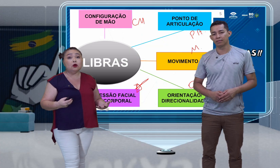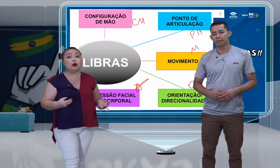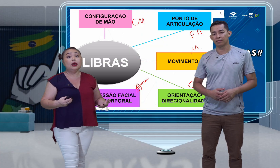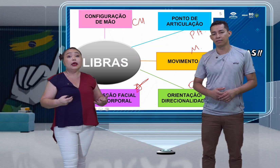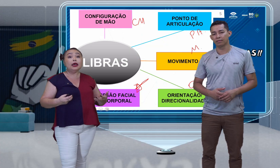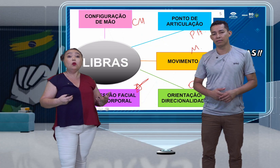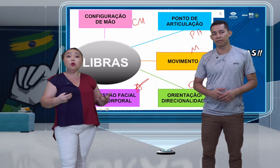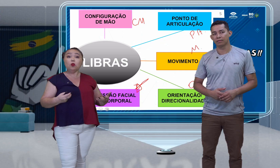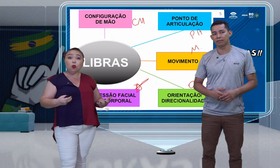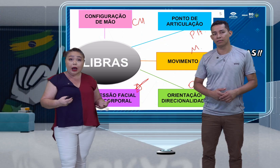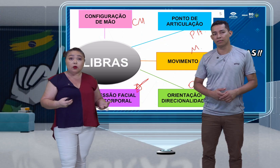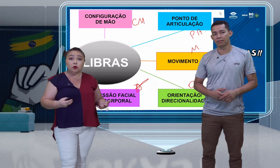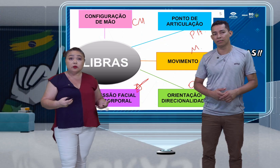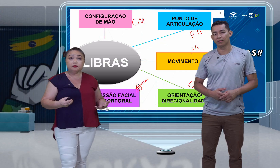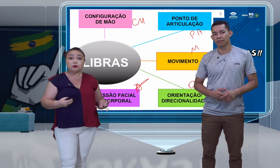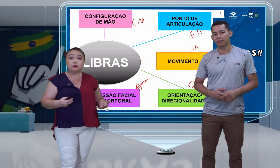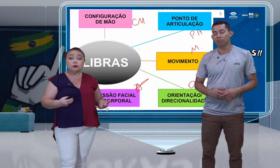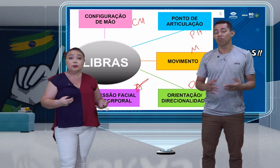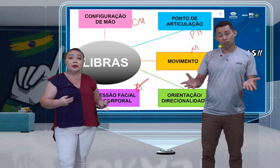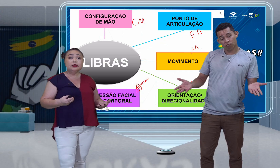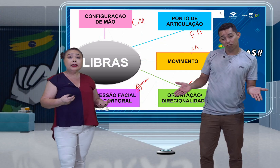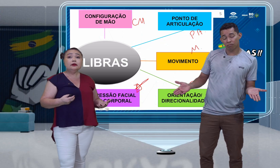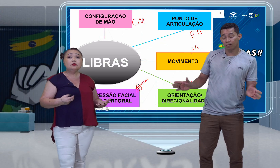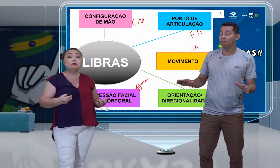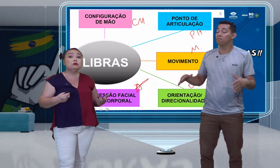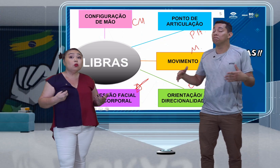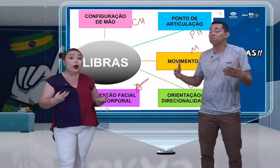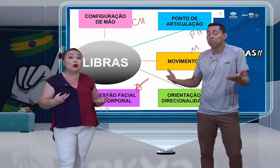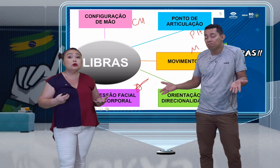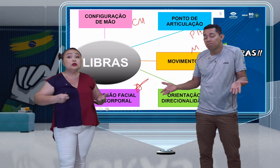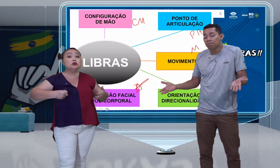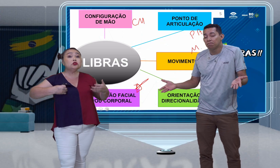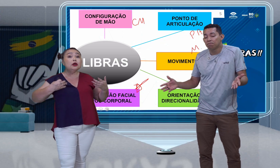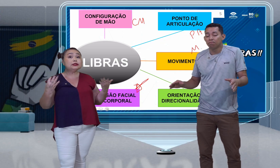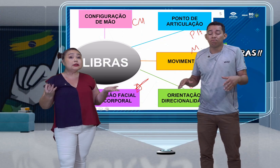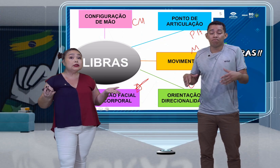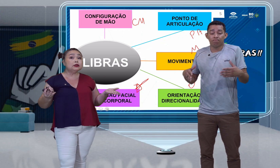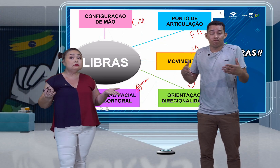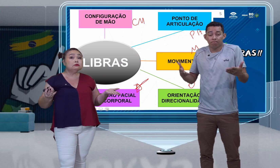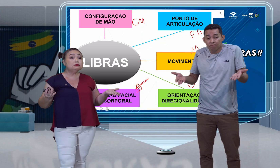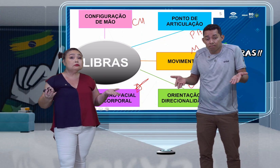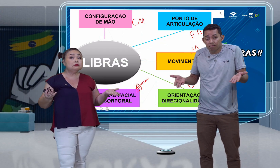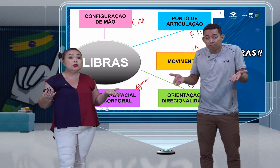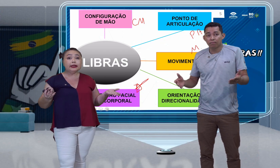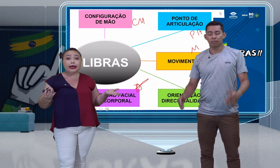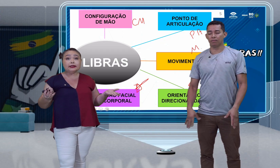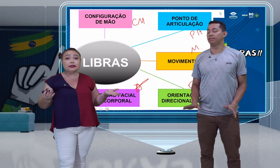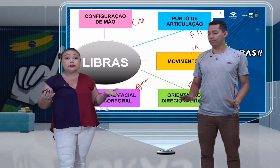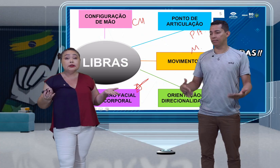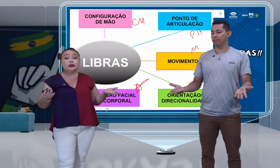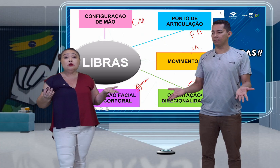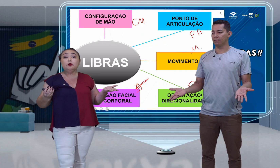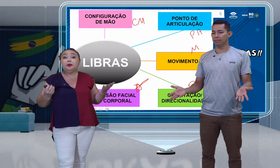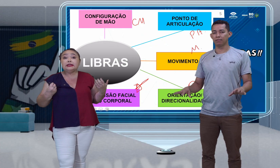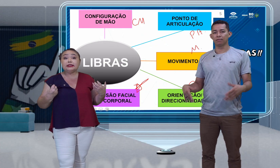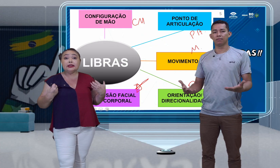facial é o qual, né? Qual? Só isso aqui não é nada. Então, eu preciso